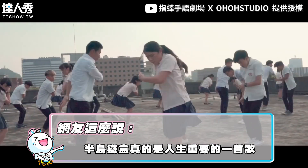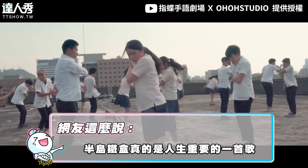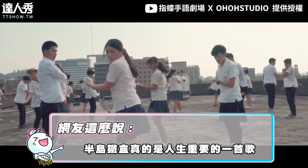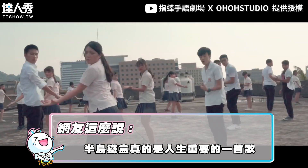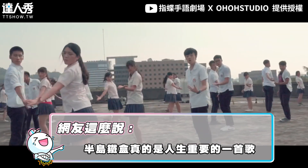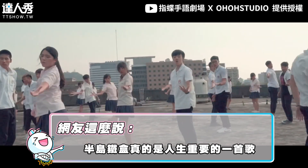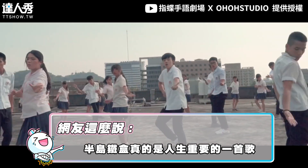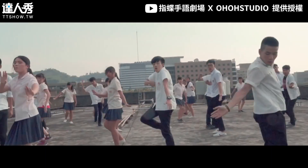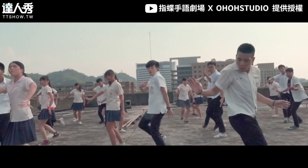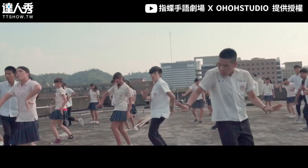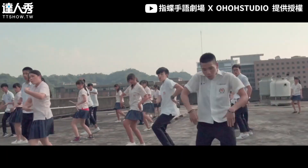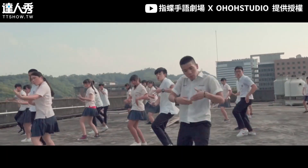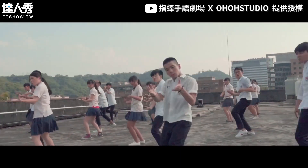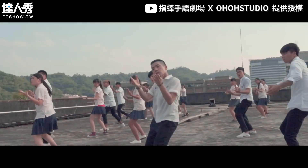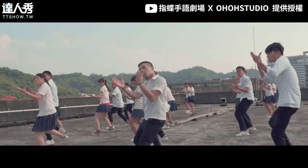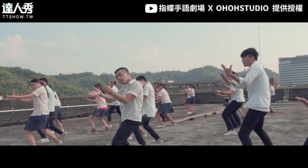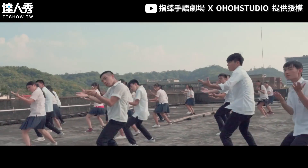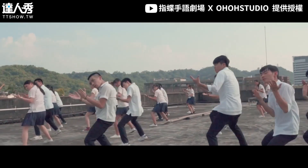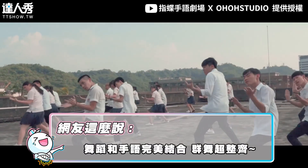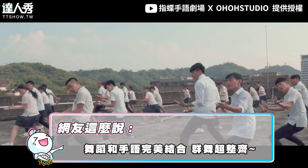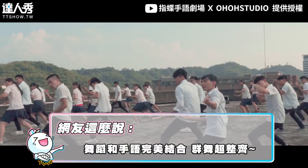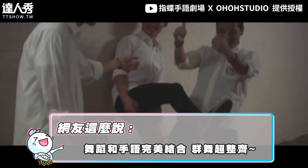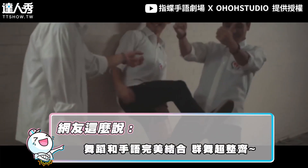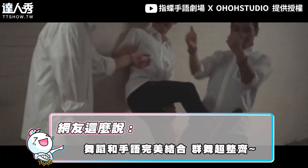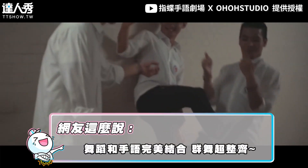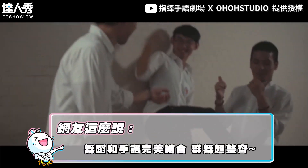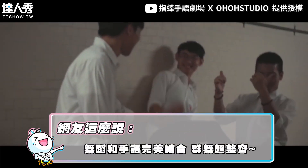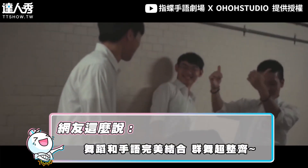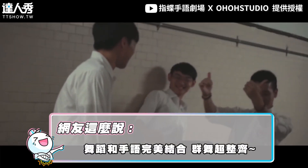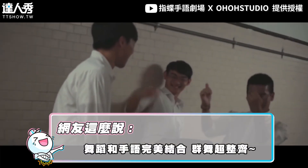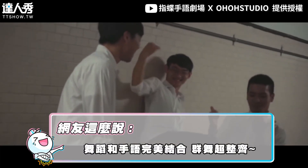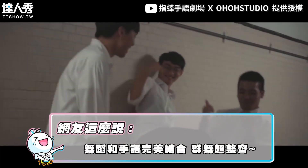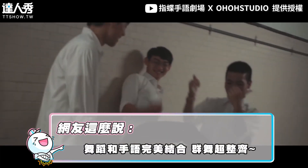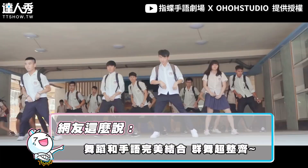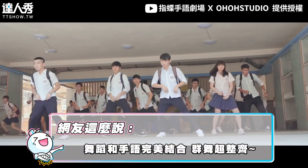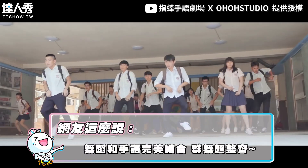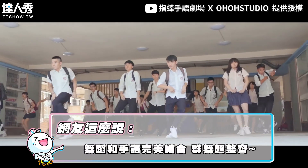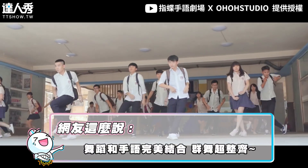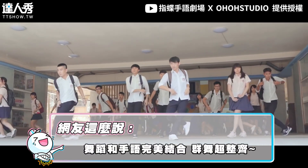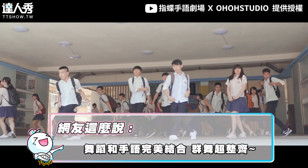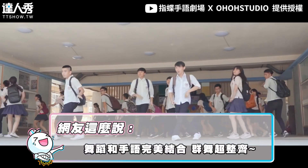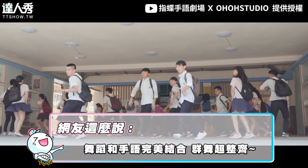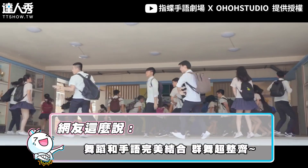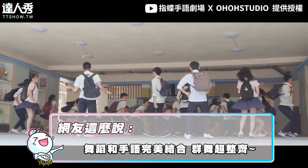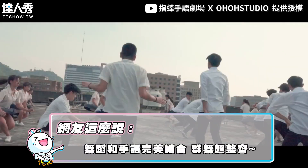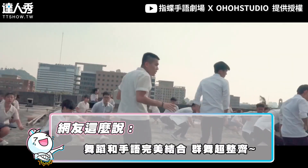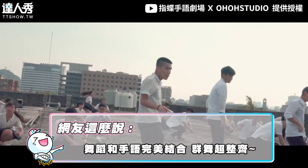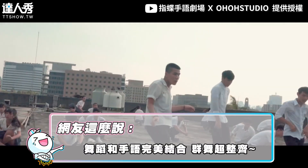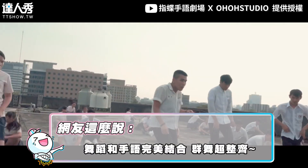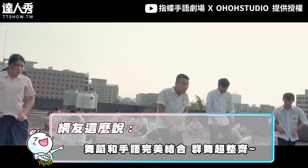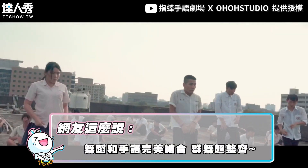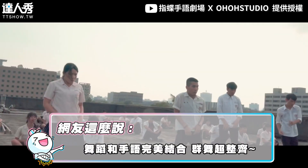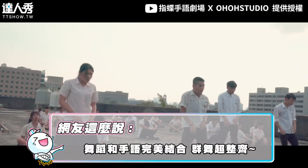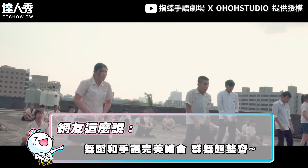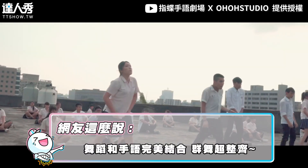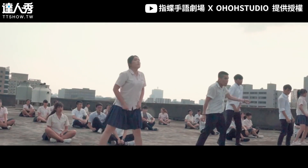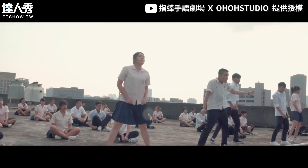习惯不去阻止你，不好一阵子你就会回来，印